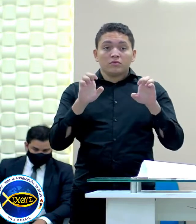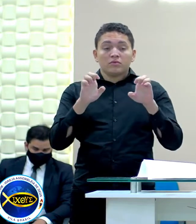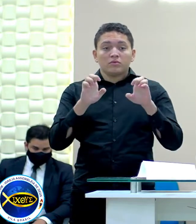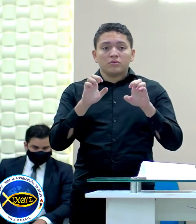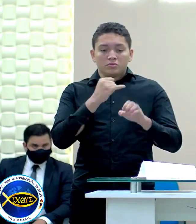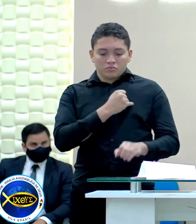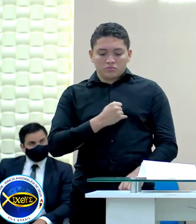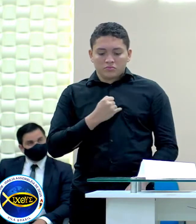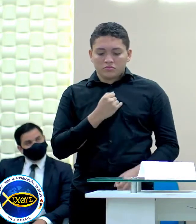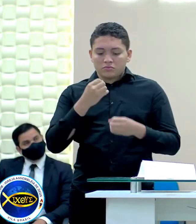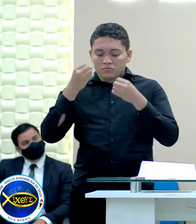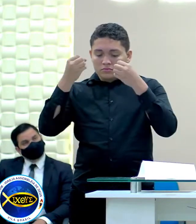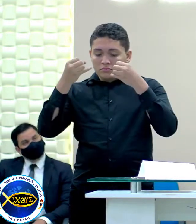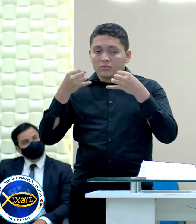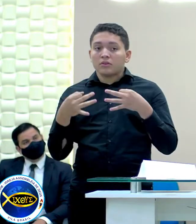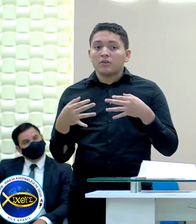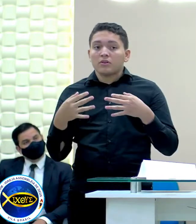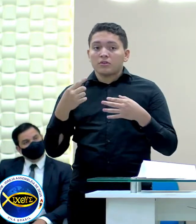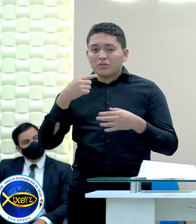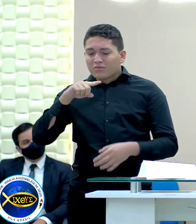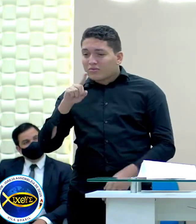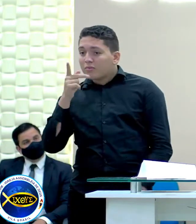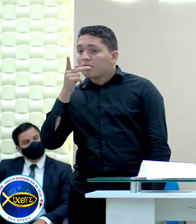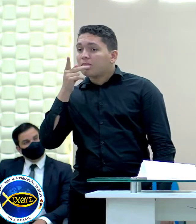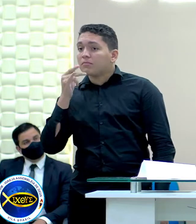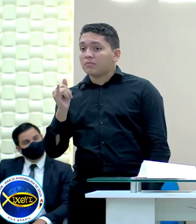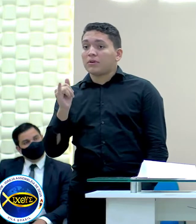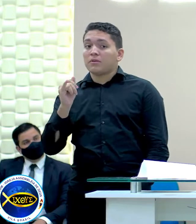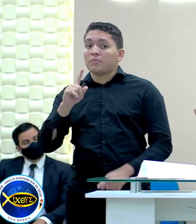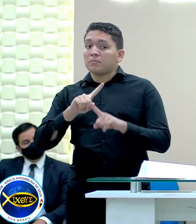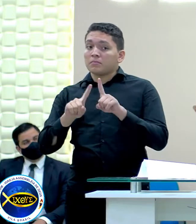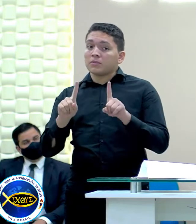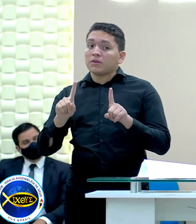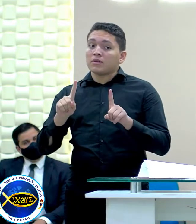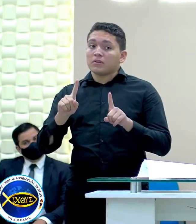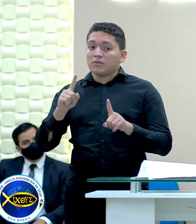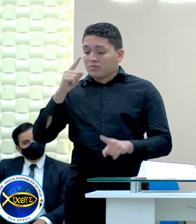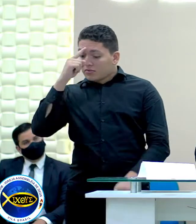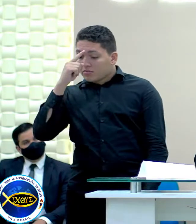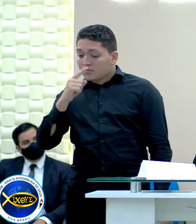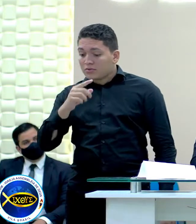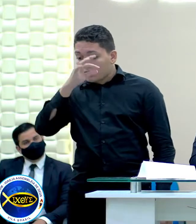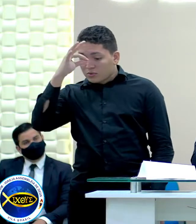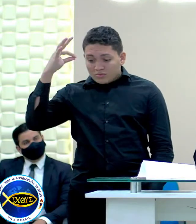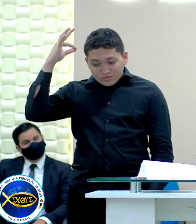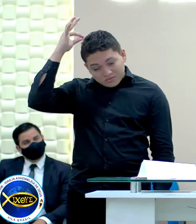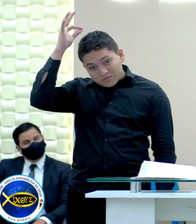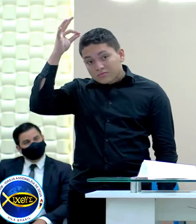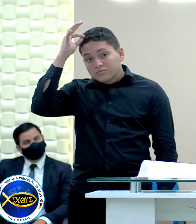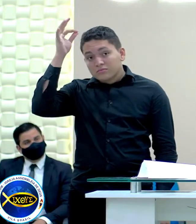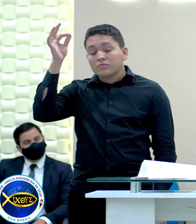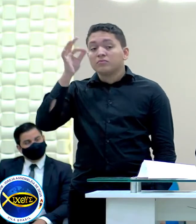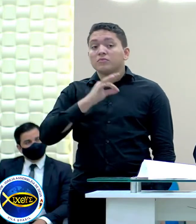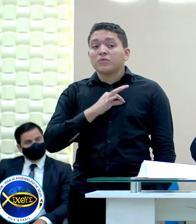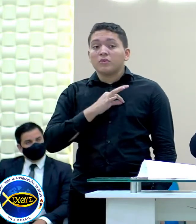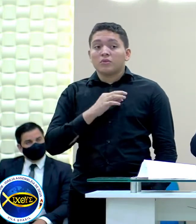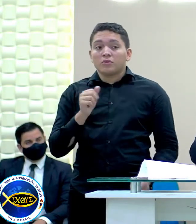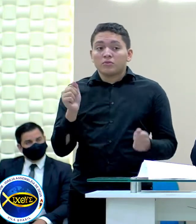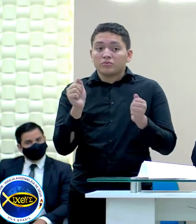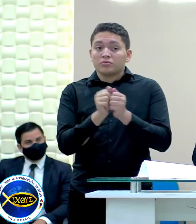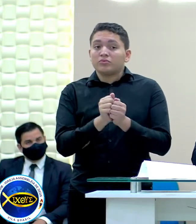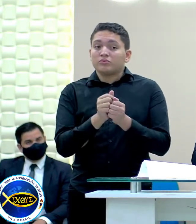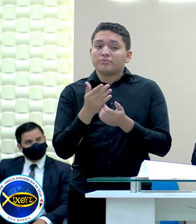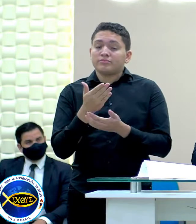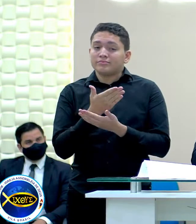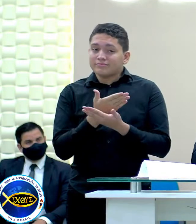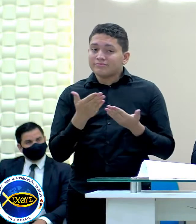diz: eu vou para o Pai, mas eu enviarei outro Consolador, que ficará com